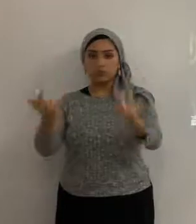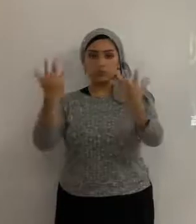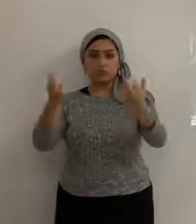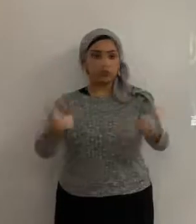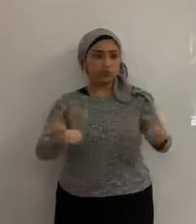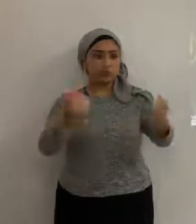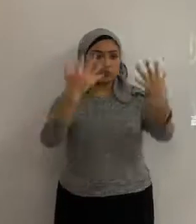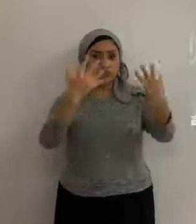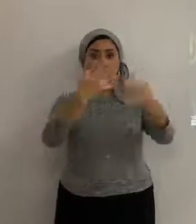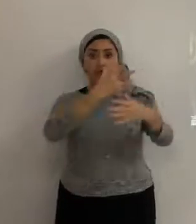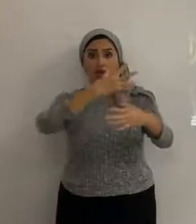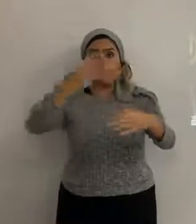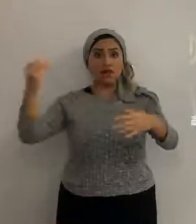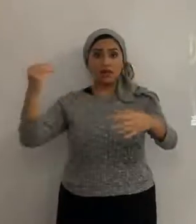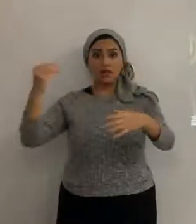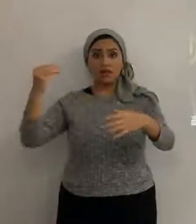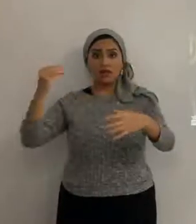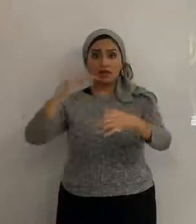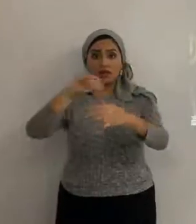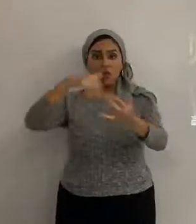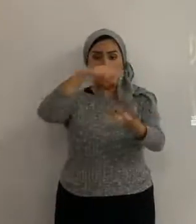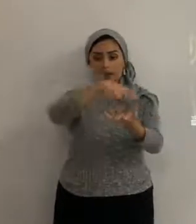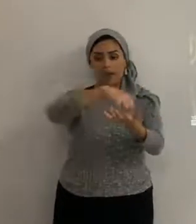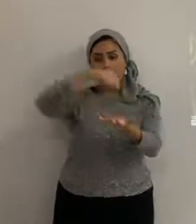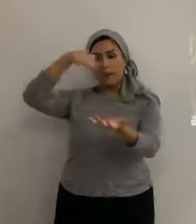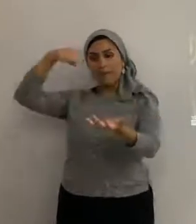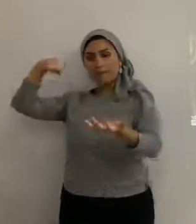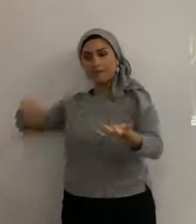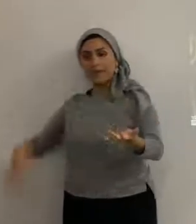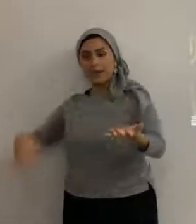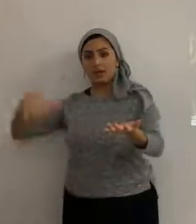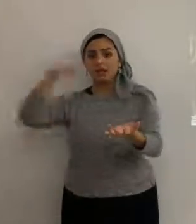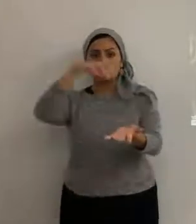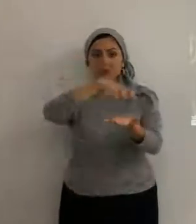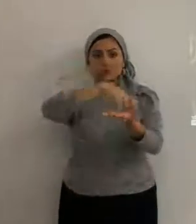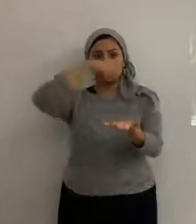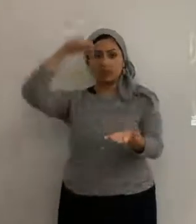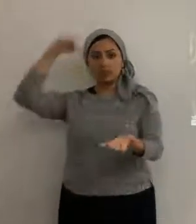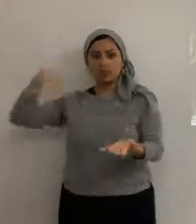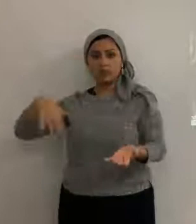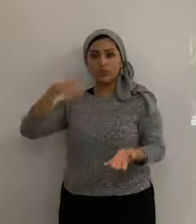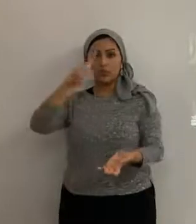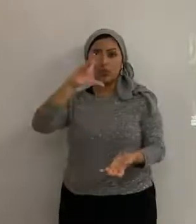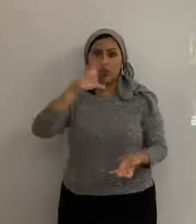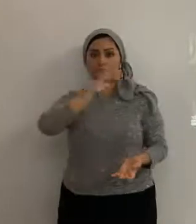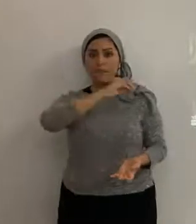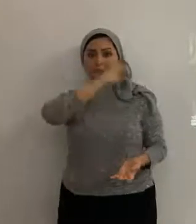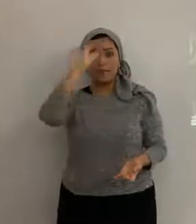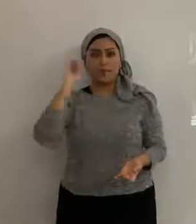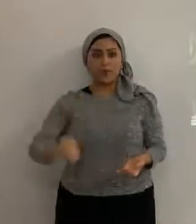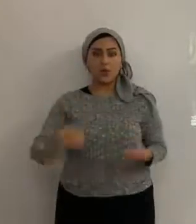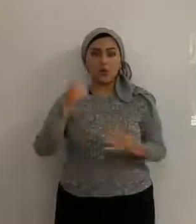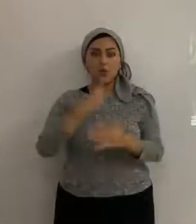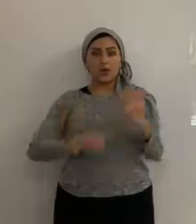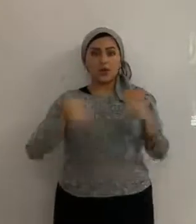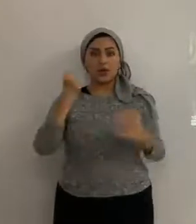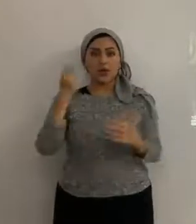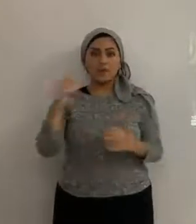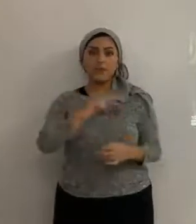aparte arrasan hasta los cimientos. Se cumplió la profecía al 100% de lo que dice Yahshua Mashiach.